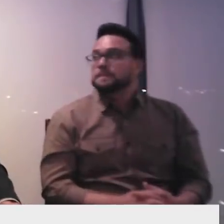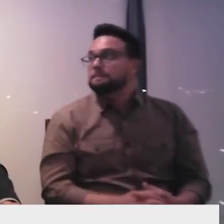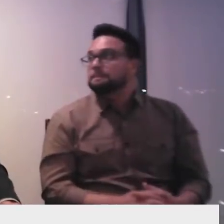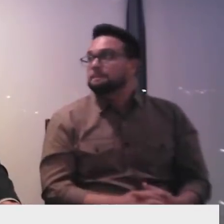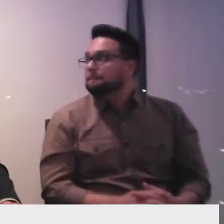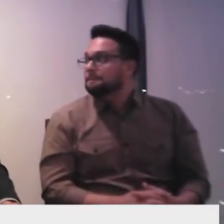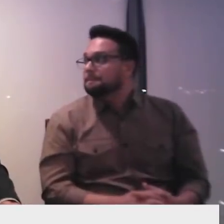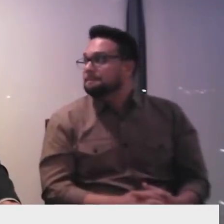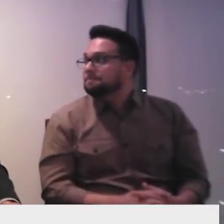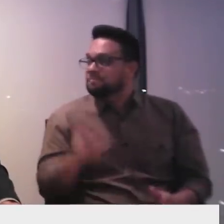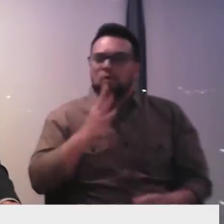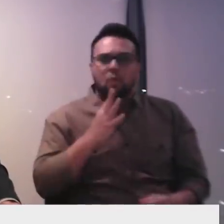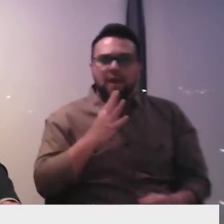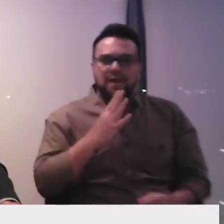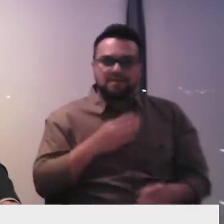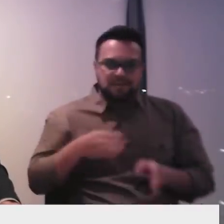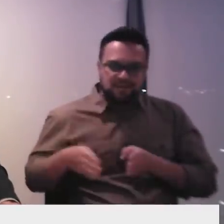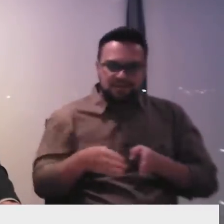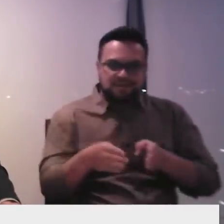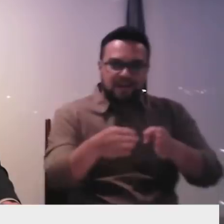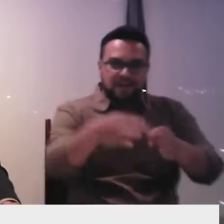Aquela estrada, você conhece aquela estrada?